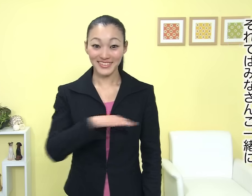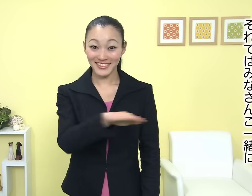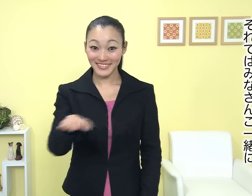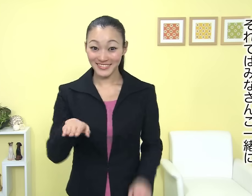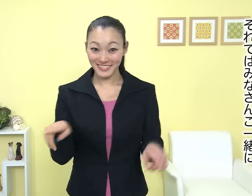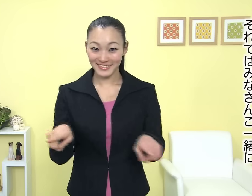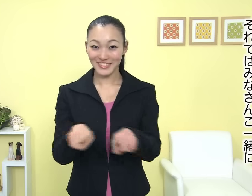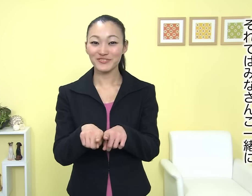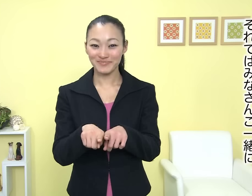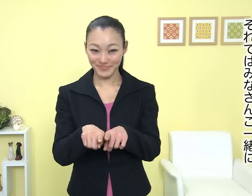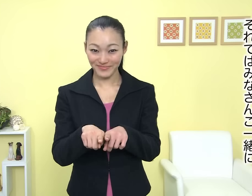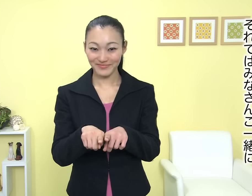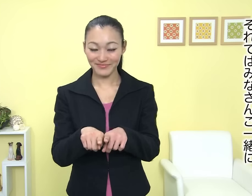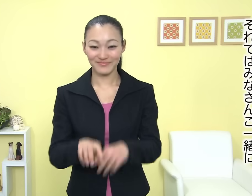それでは皆さんご一緒に、